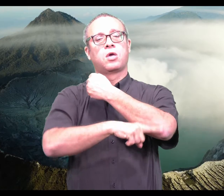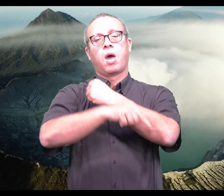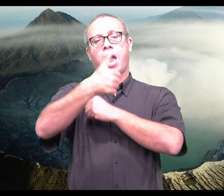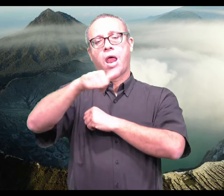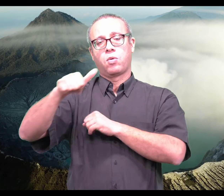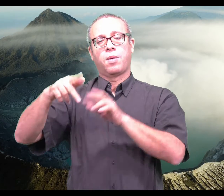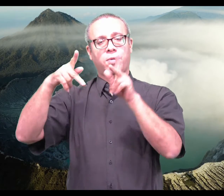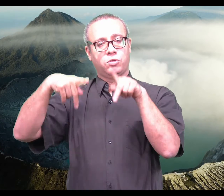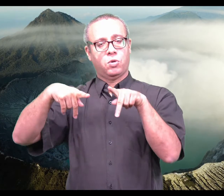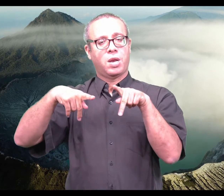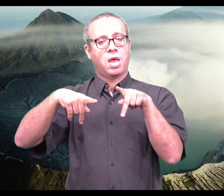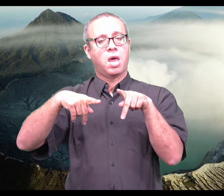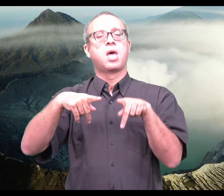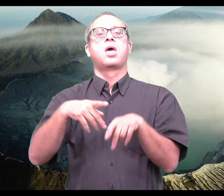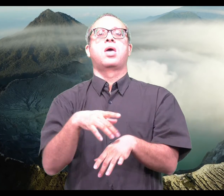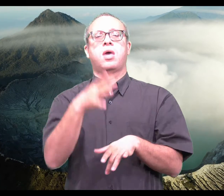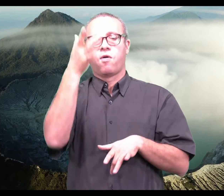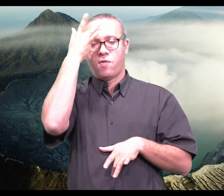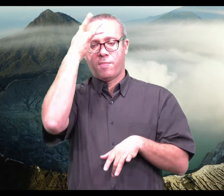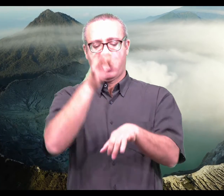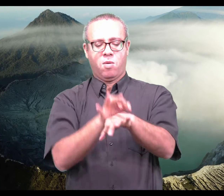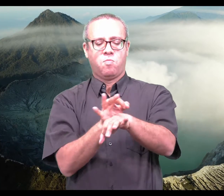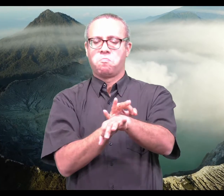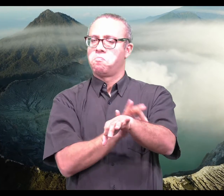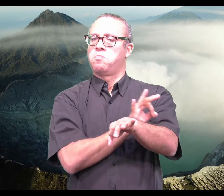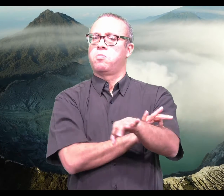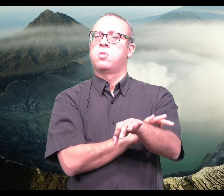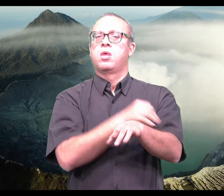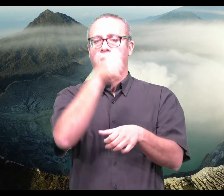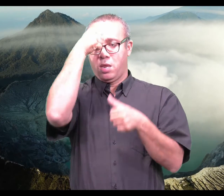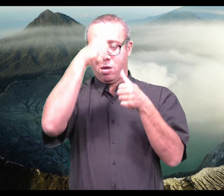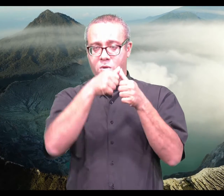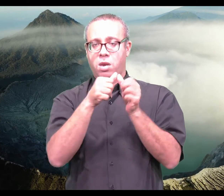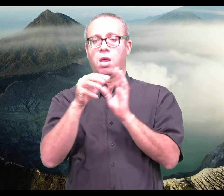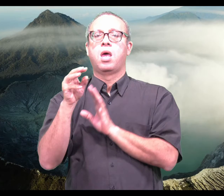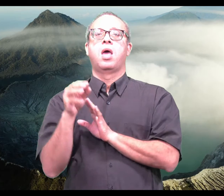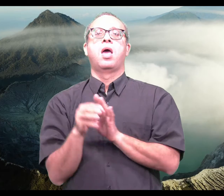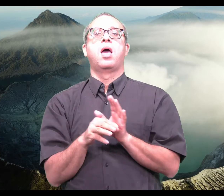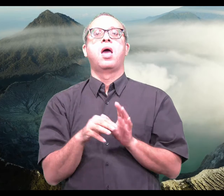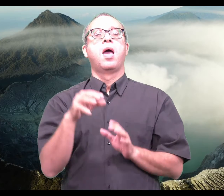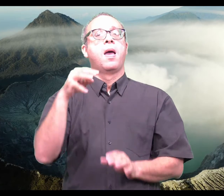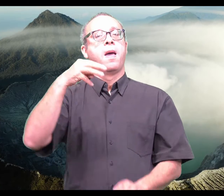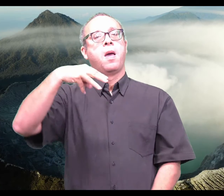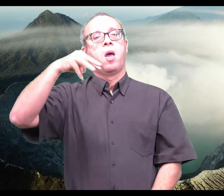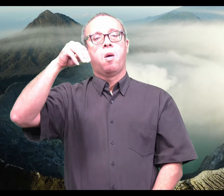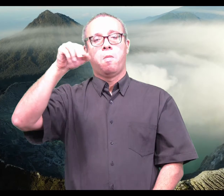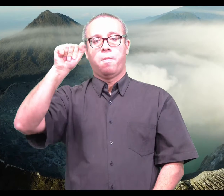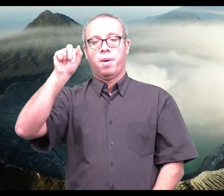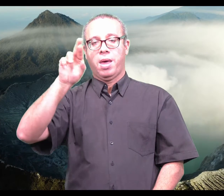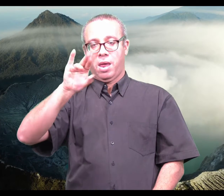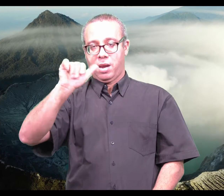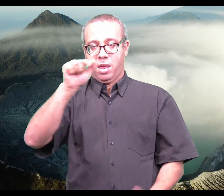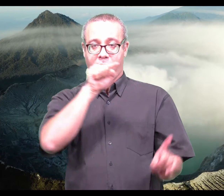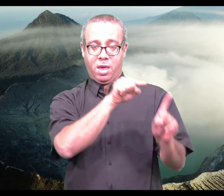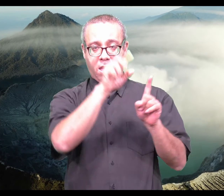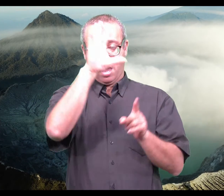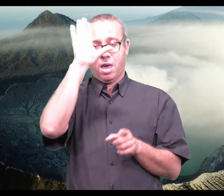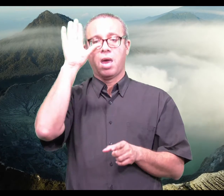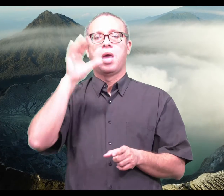algunas personas con lepra por causa de su pecado. Ese fue el caso de María, la hermana de Aarón, así como del rey Usías, como vemos